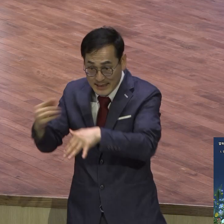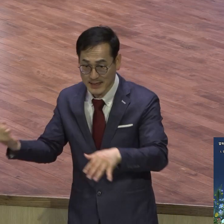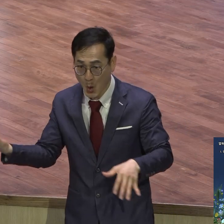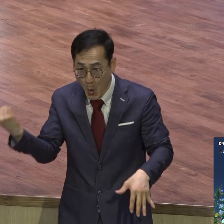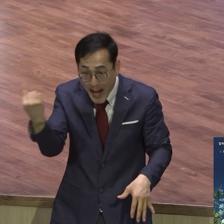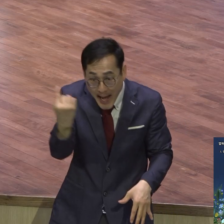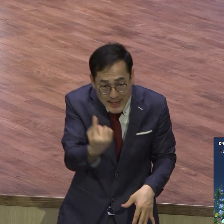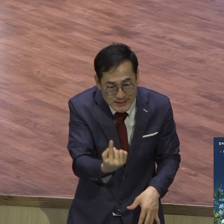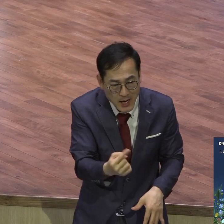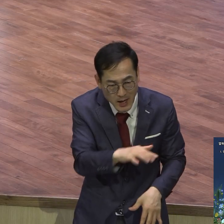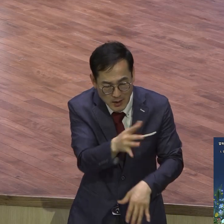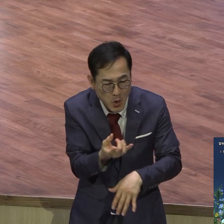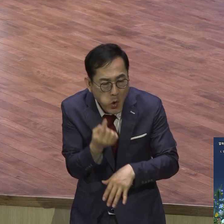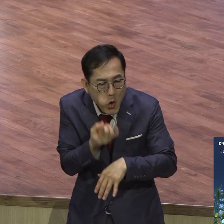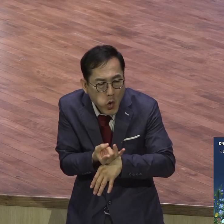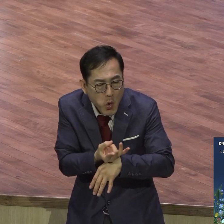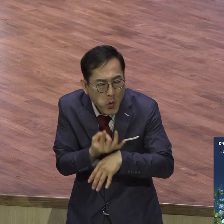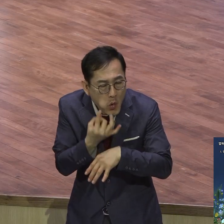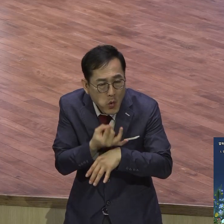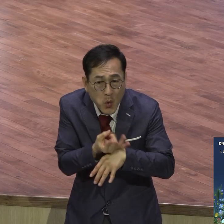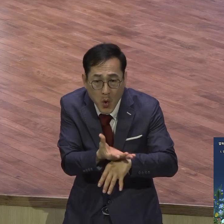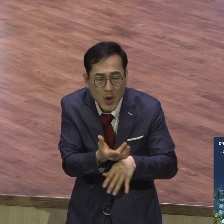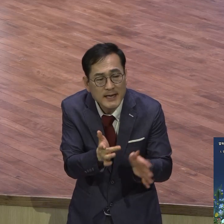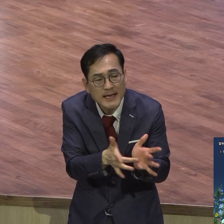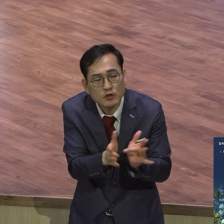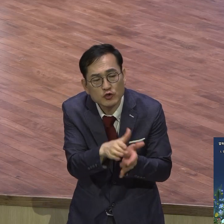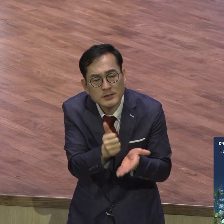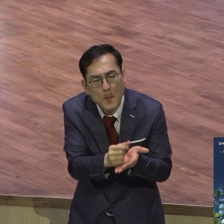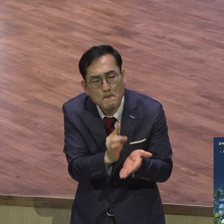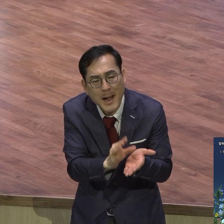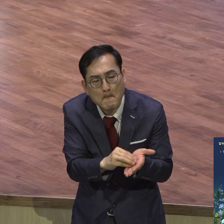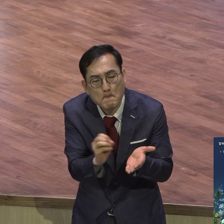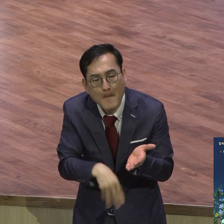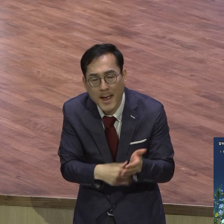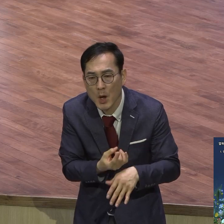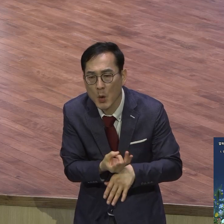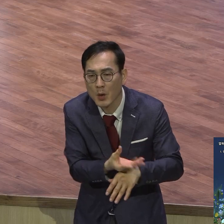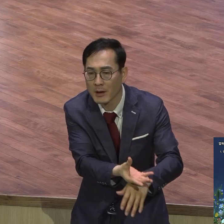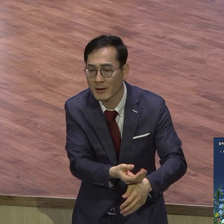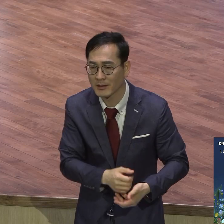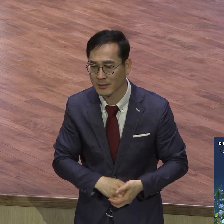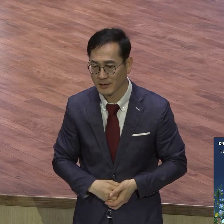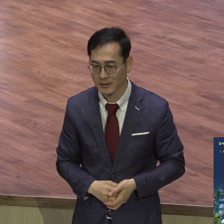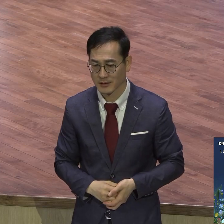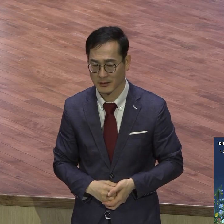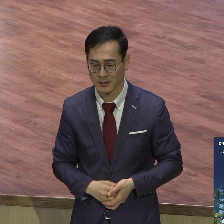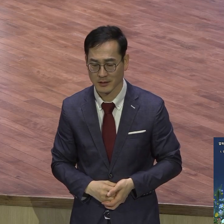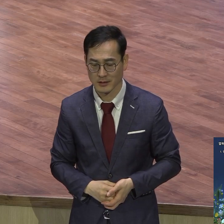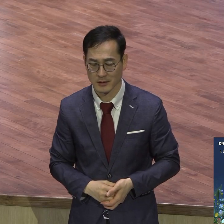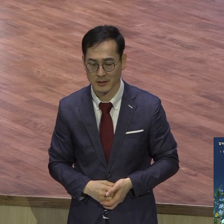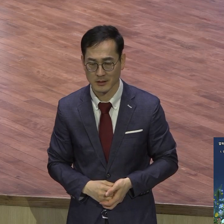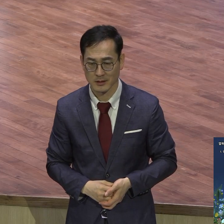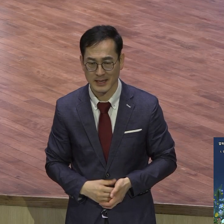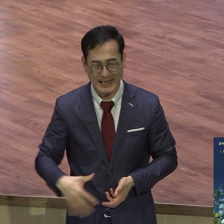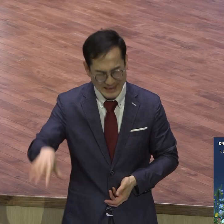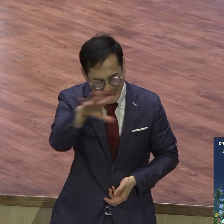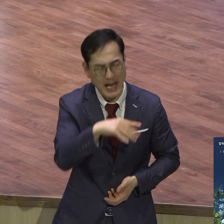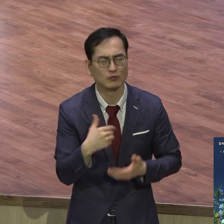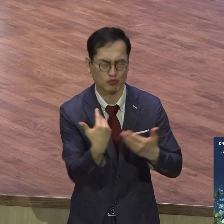뭐만 모르겠나 예수 그리스도만 모르게 다른 거 다 예수 그리스도만 의지하지 않게